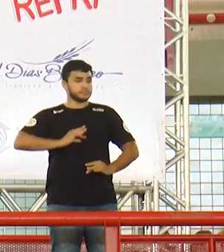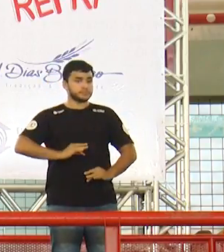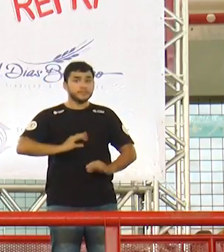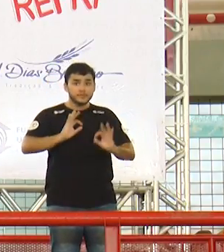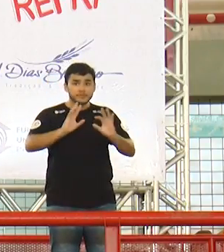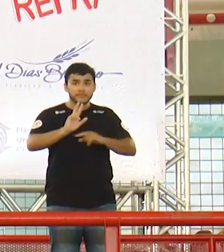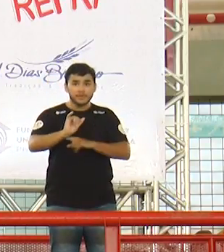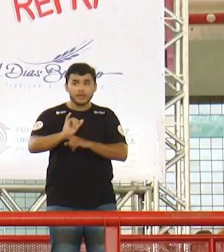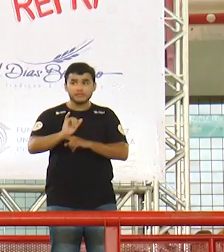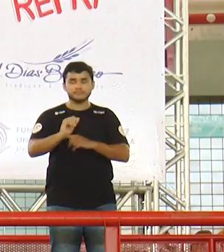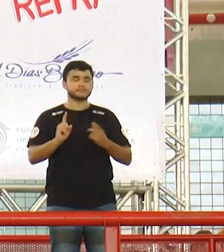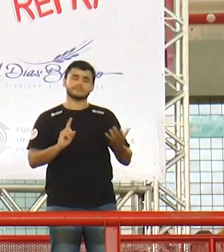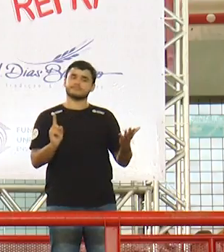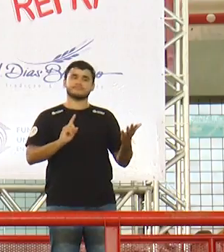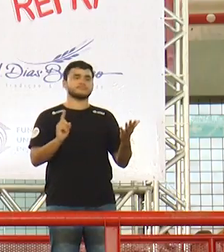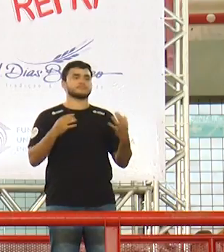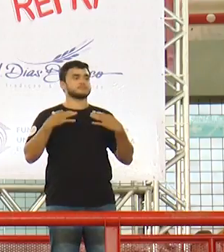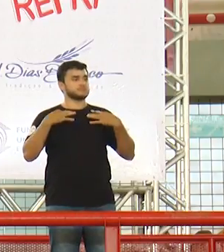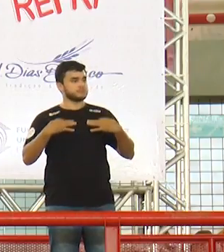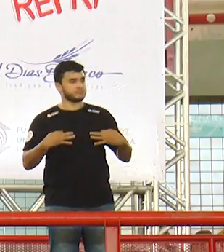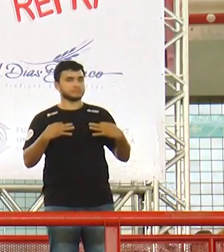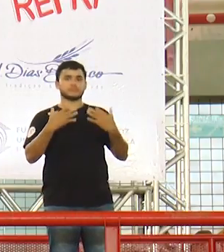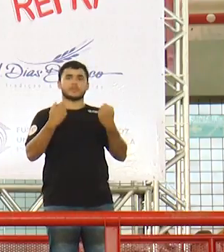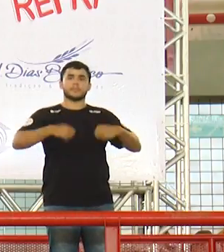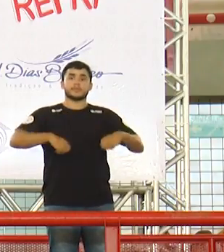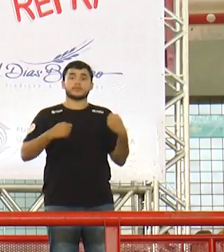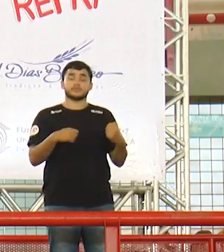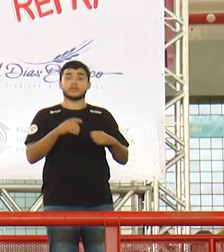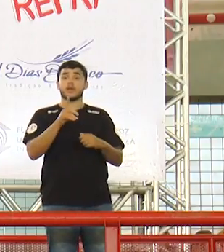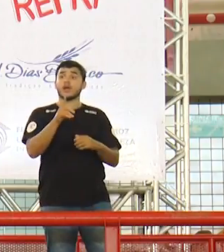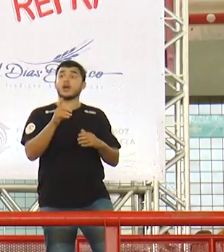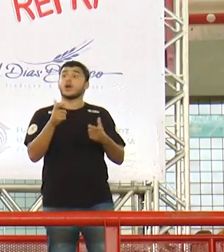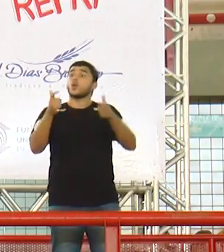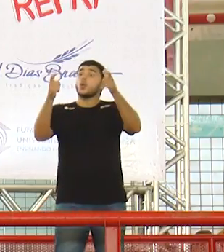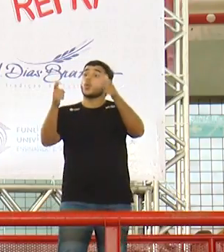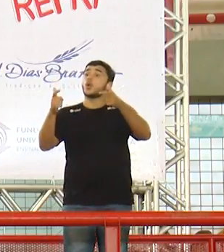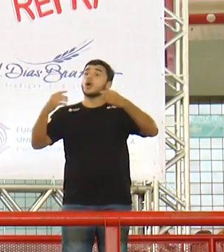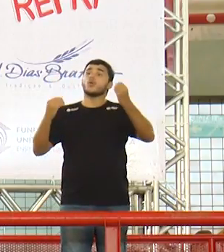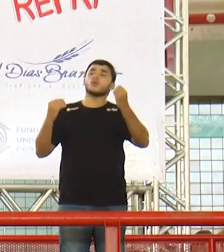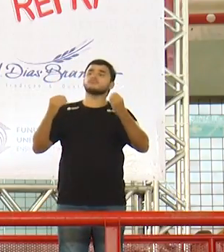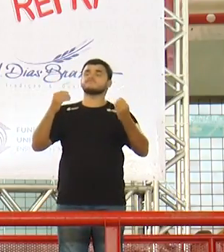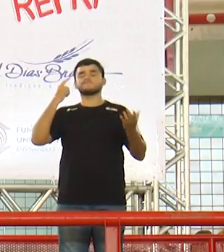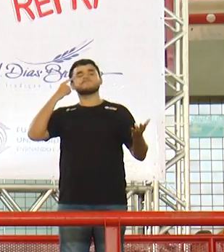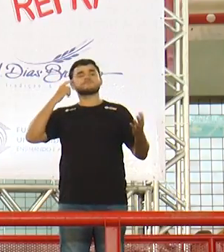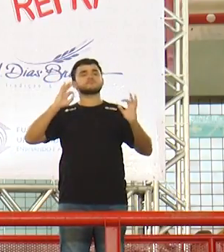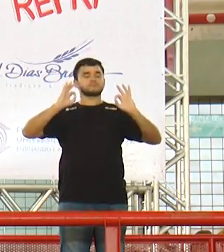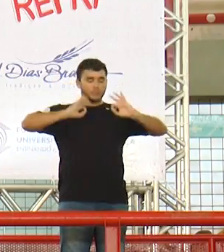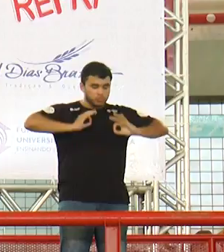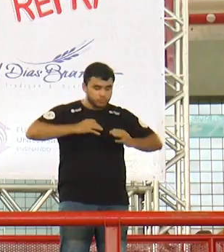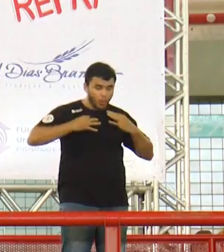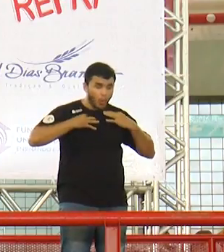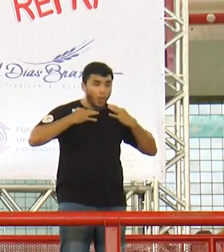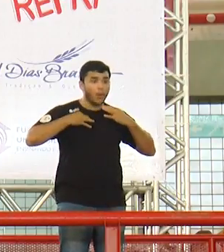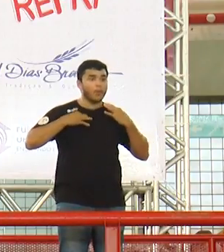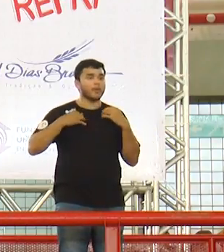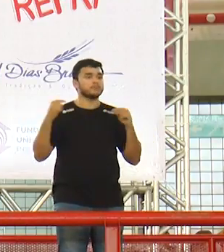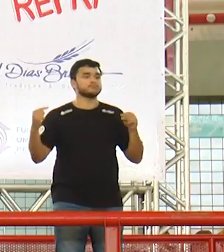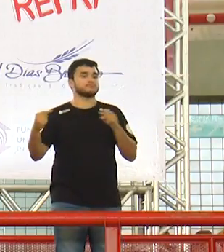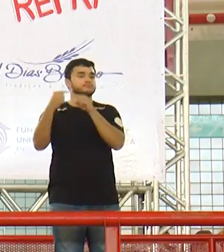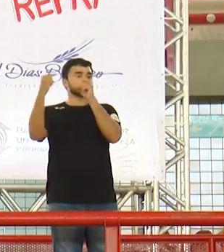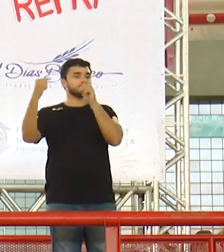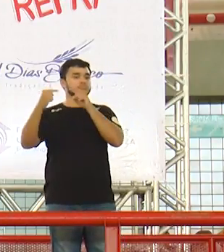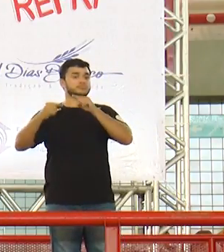Não vai. Você veste a roupa de acordo com a situação. Então você está falando com o namorado, com a